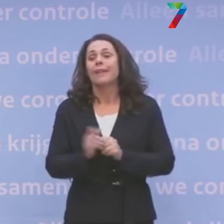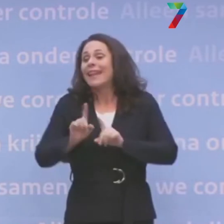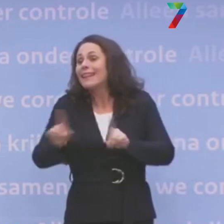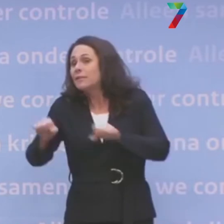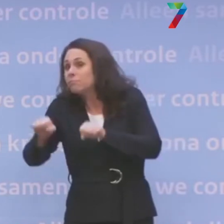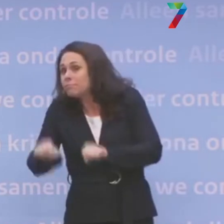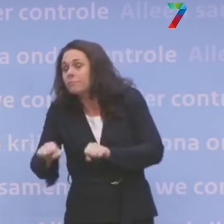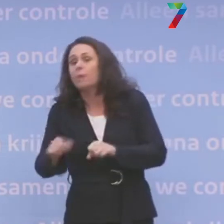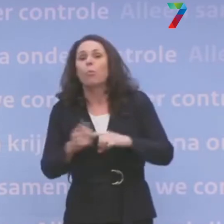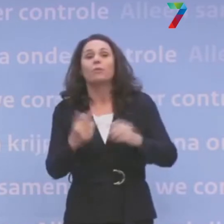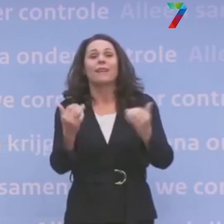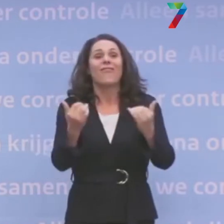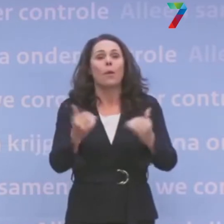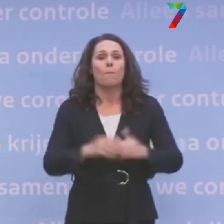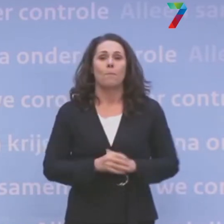waarom.